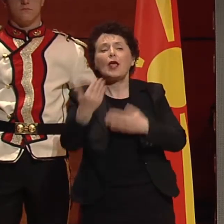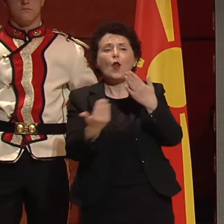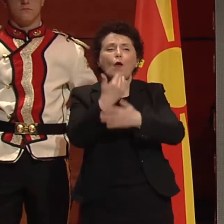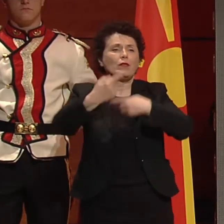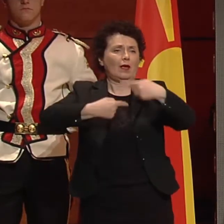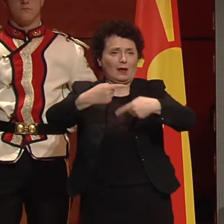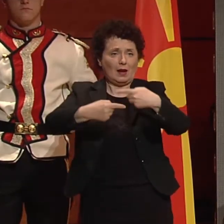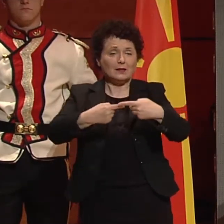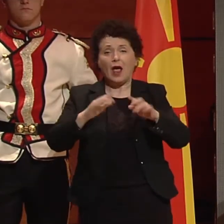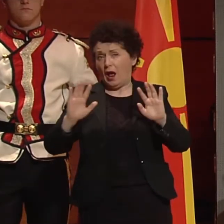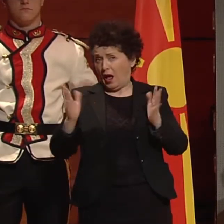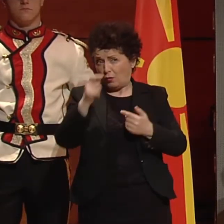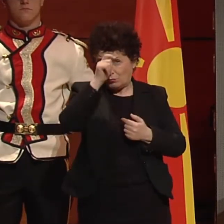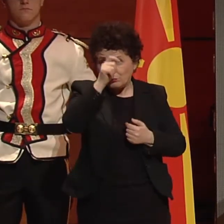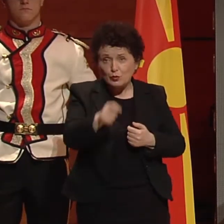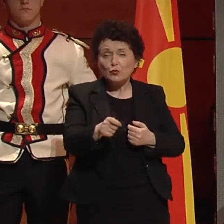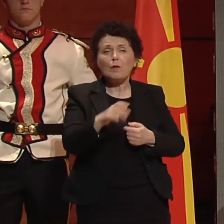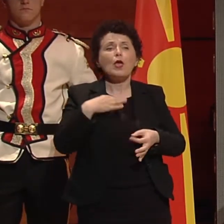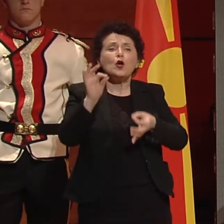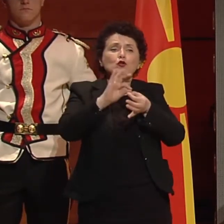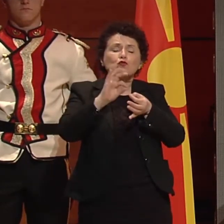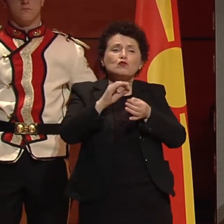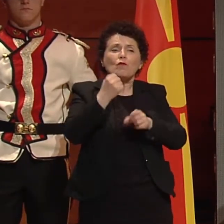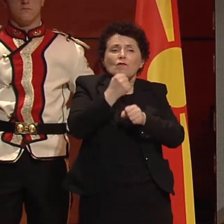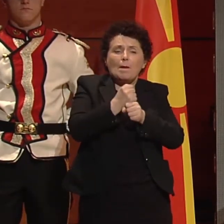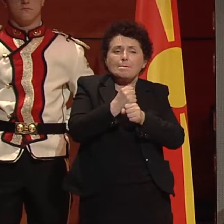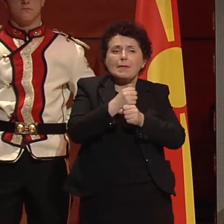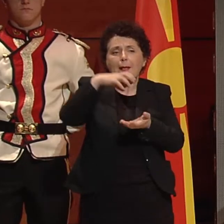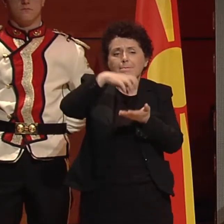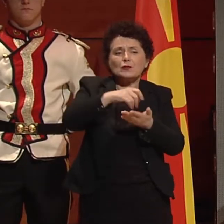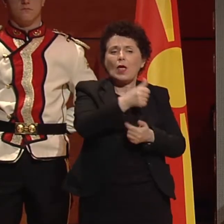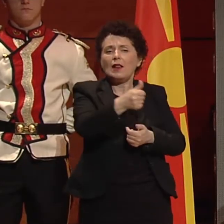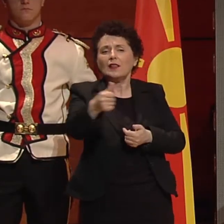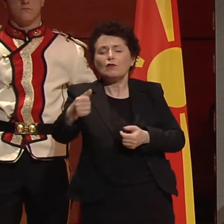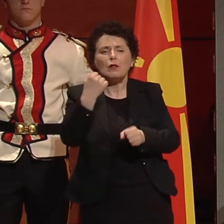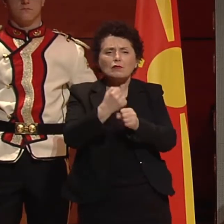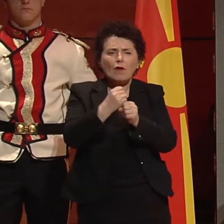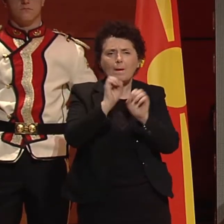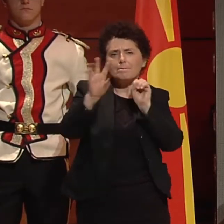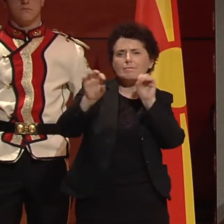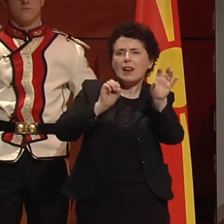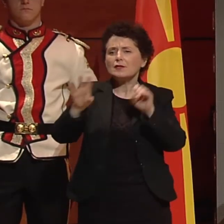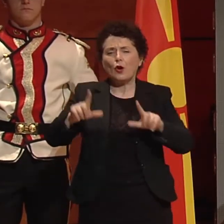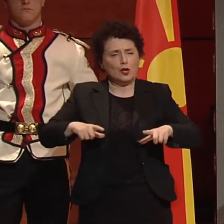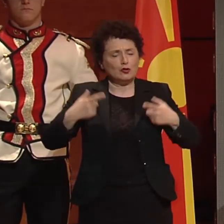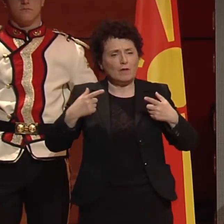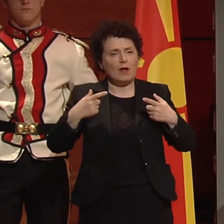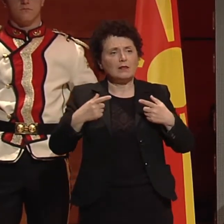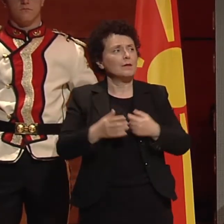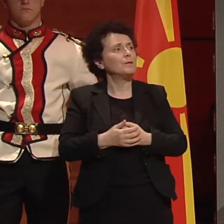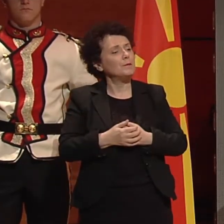генерации. Ако го почитуваме и чуваме местото на индивидуалните творечки блесоци во живата